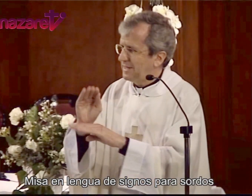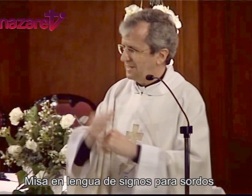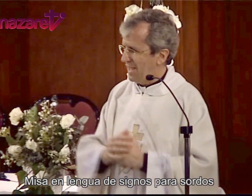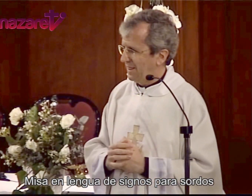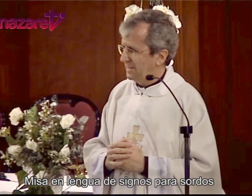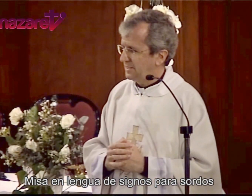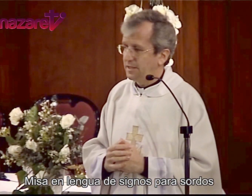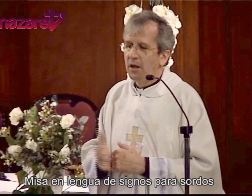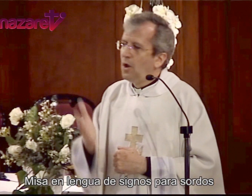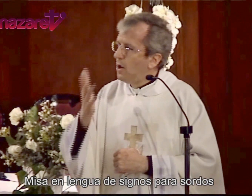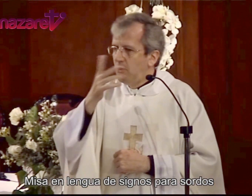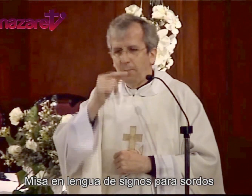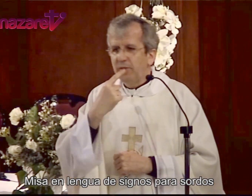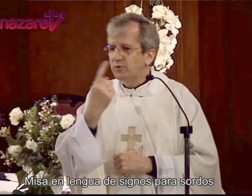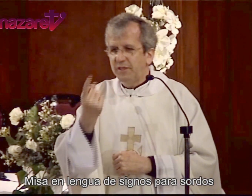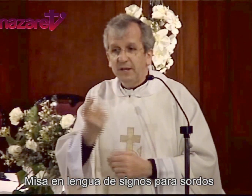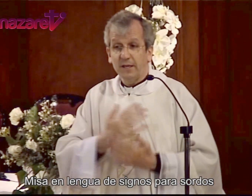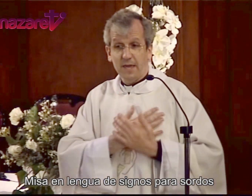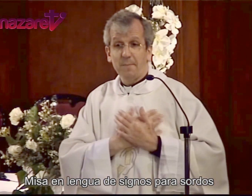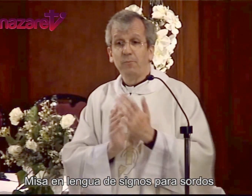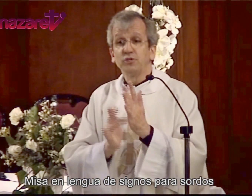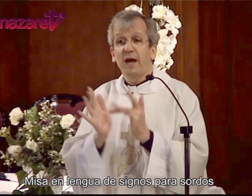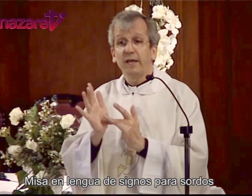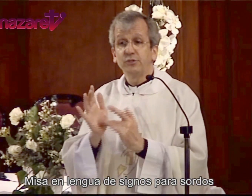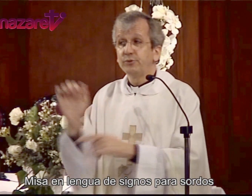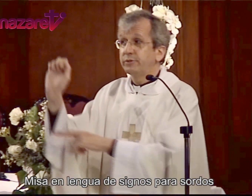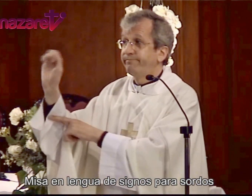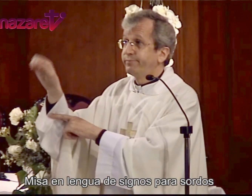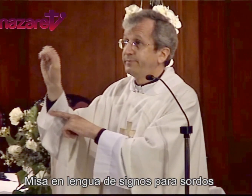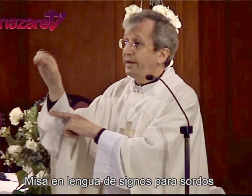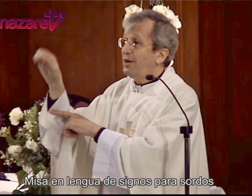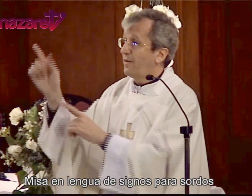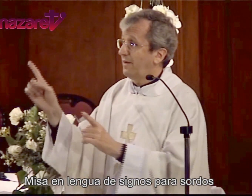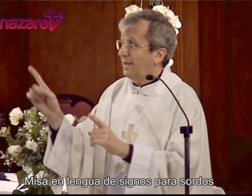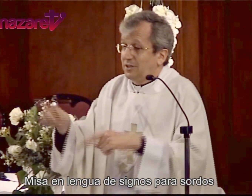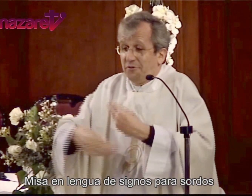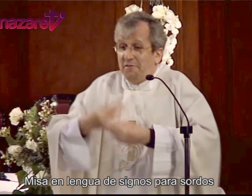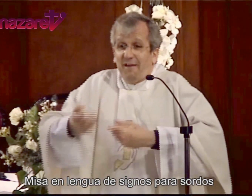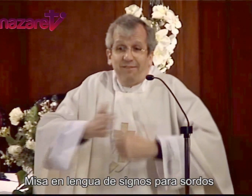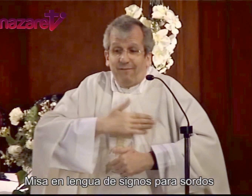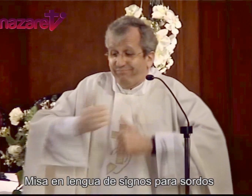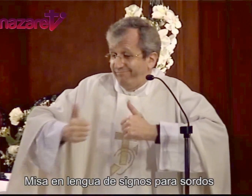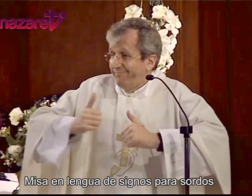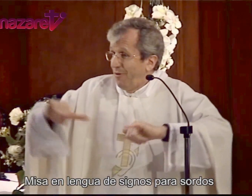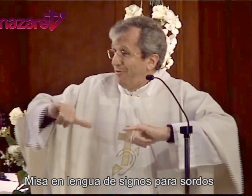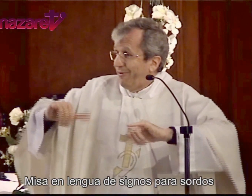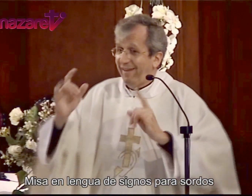enseñanzas Es decir No podemos decir Que amamos a Jesús Y no hacerle caso Y hacer Lo que